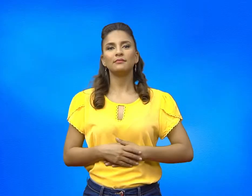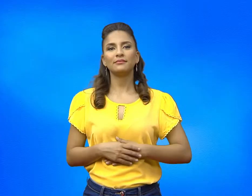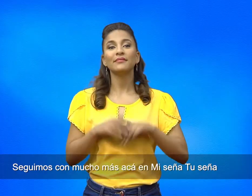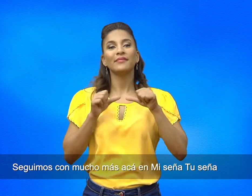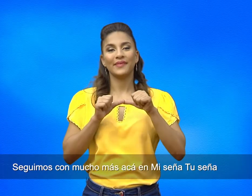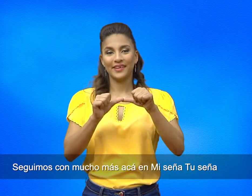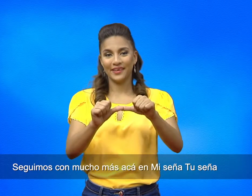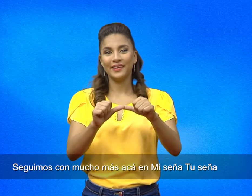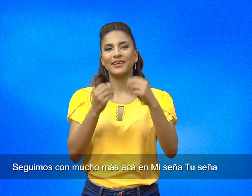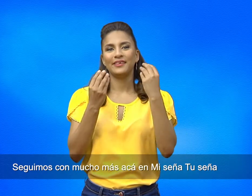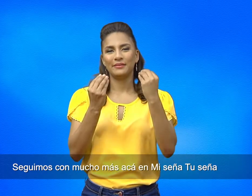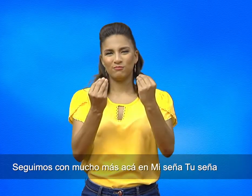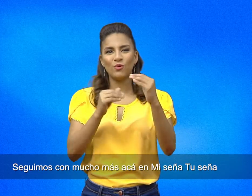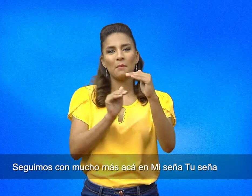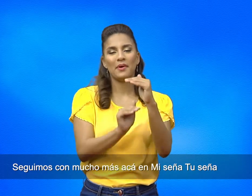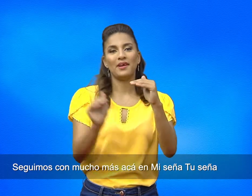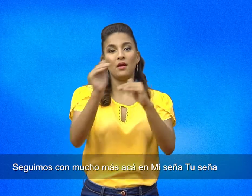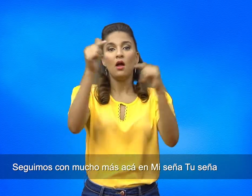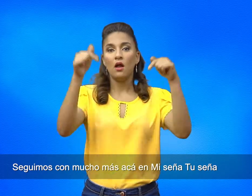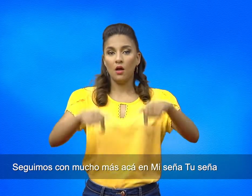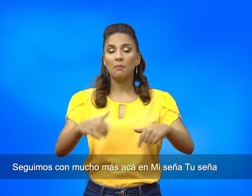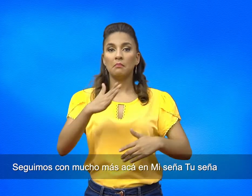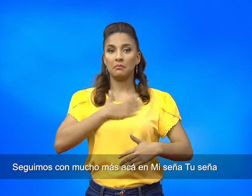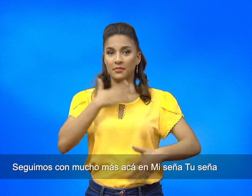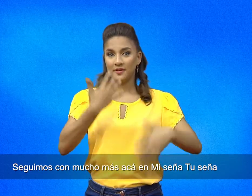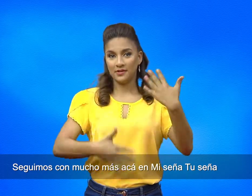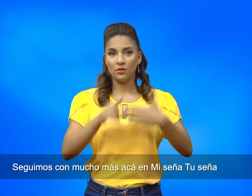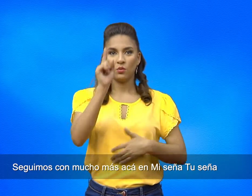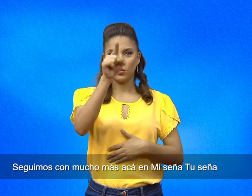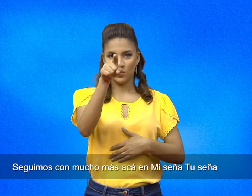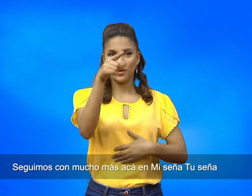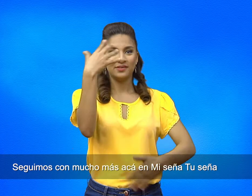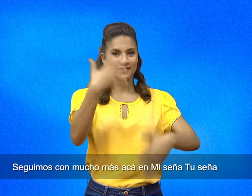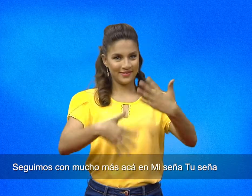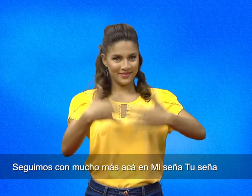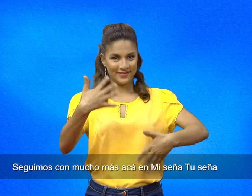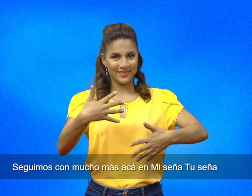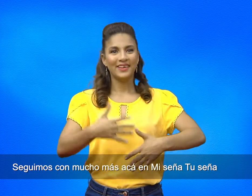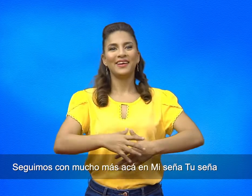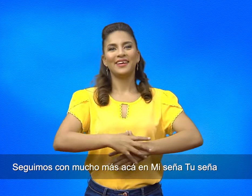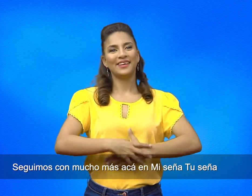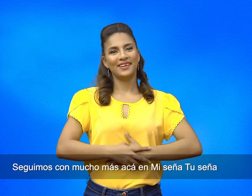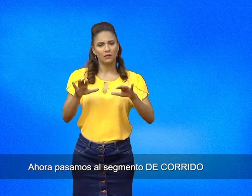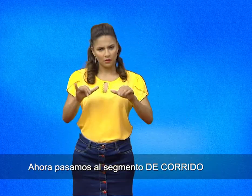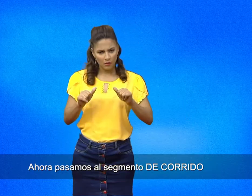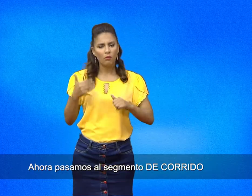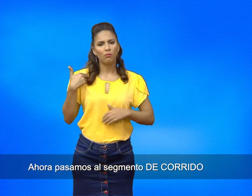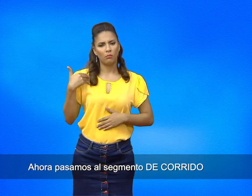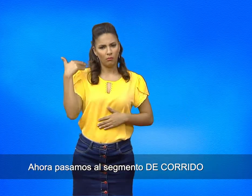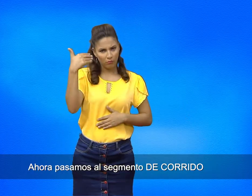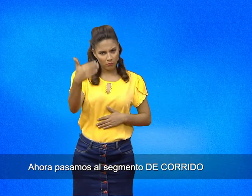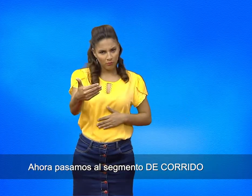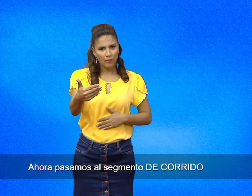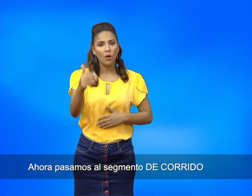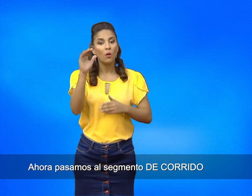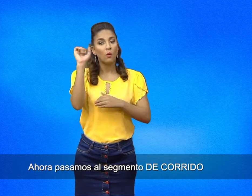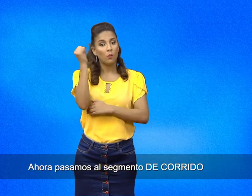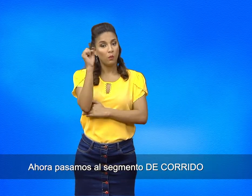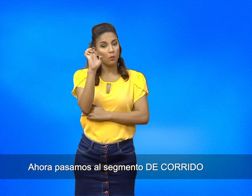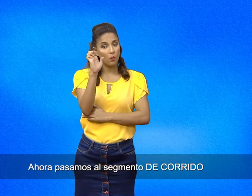seguimos con mucho más acá en mi seña seña ahora pasamos al